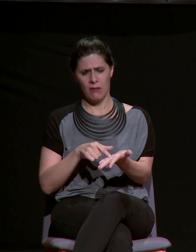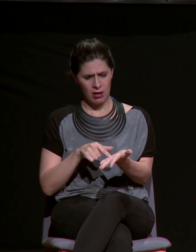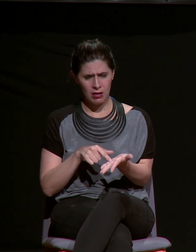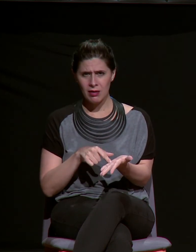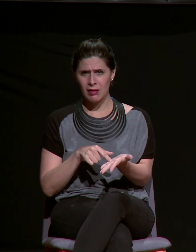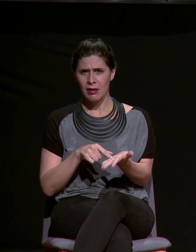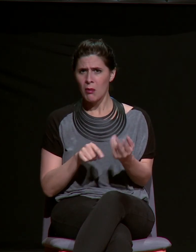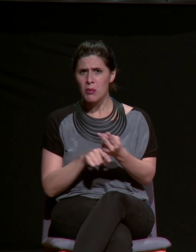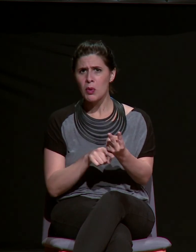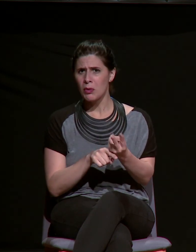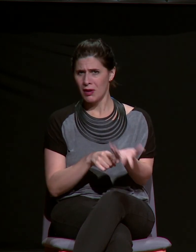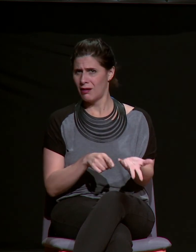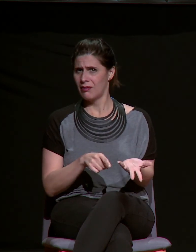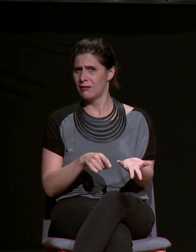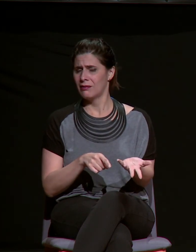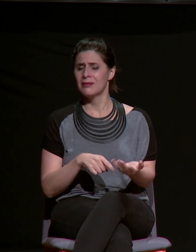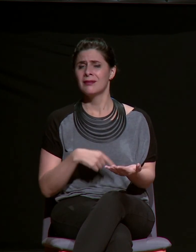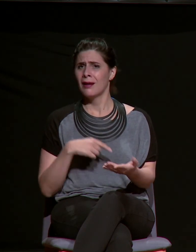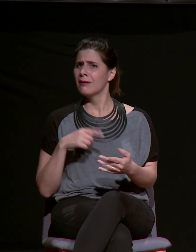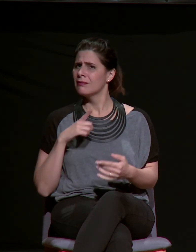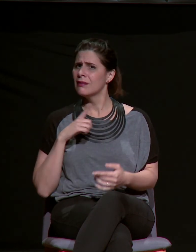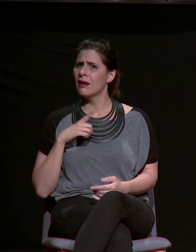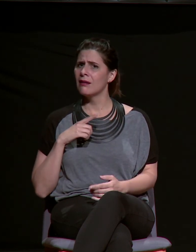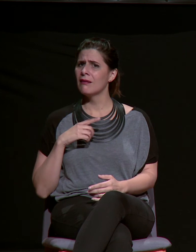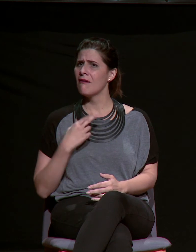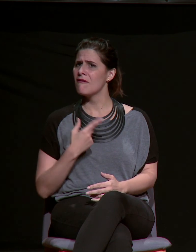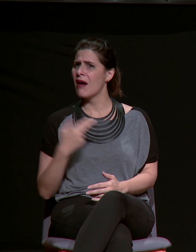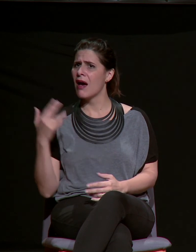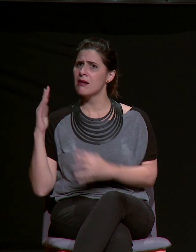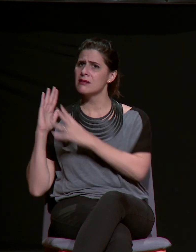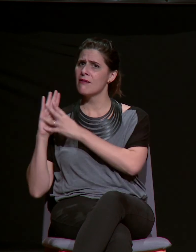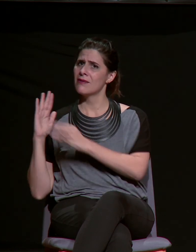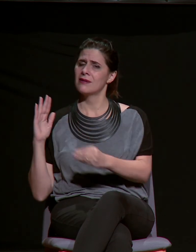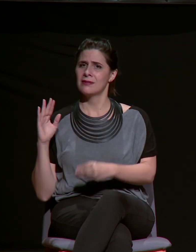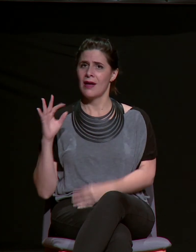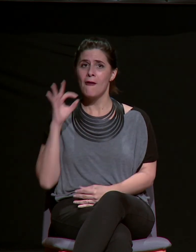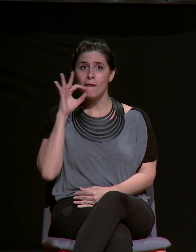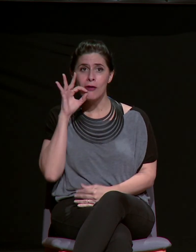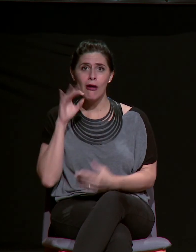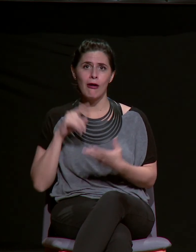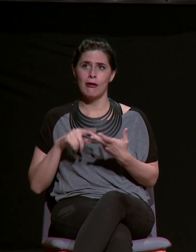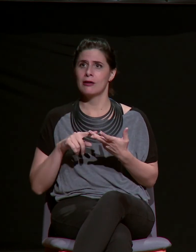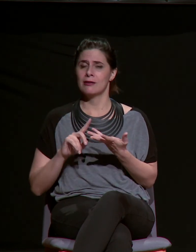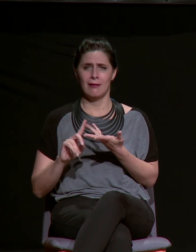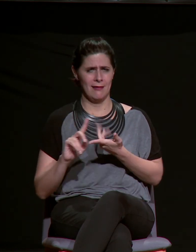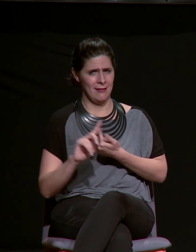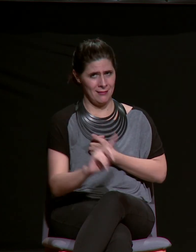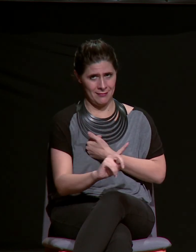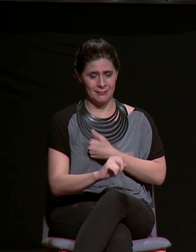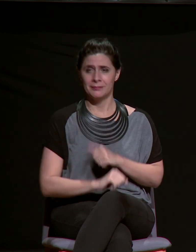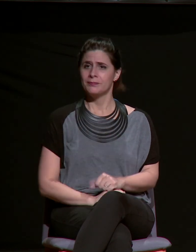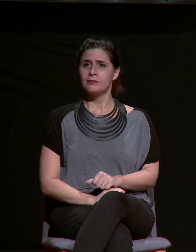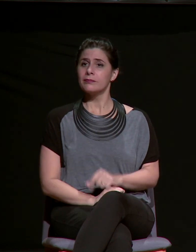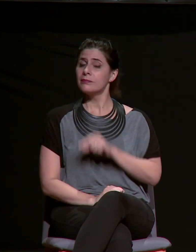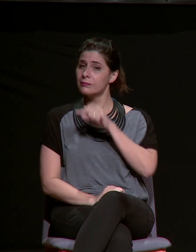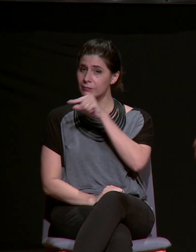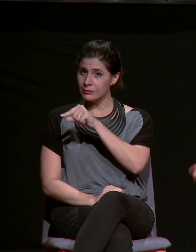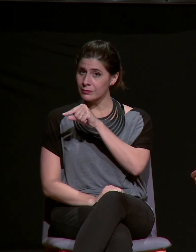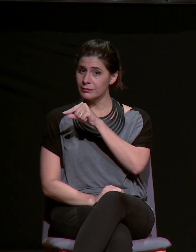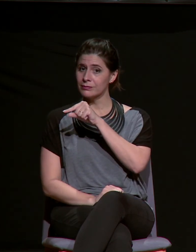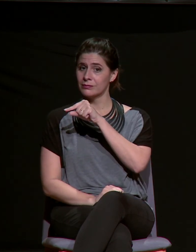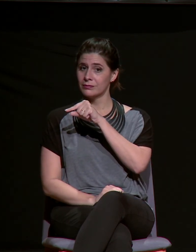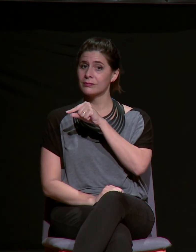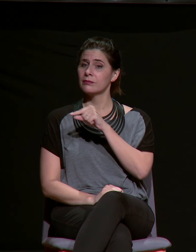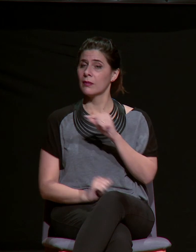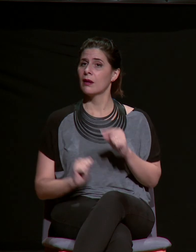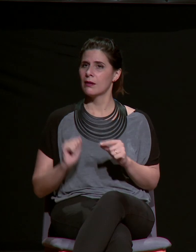Freud, enfim. O que eu quero dizer é que uma das coisas que eu tenho certeza que o Renato morre de medo é que essas expressões,